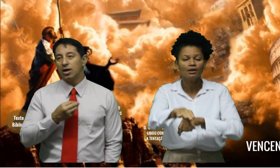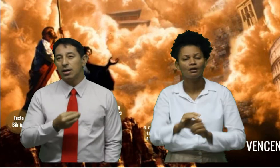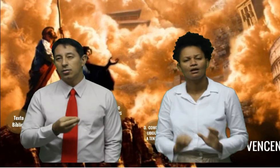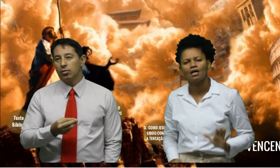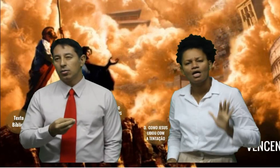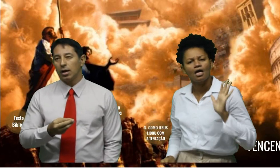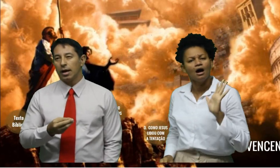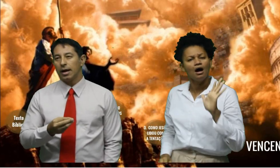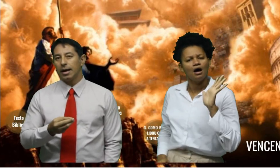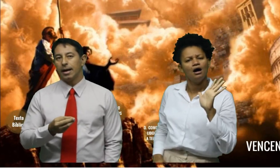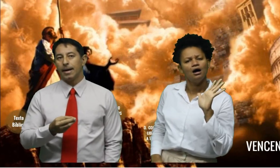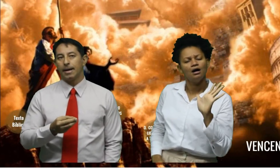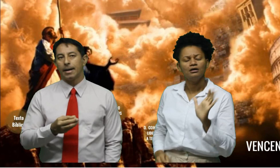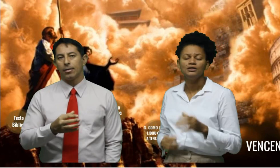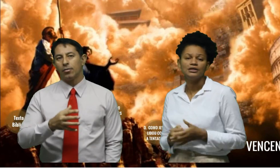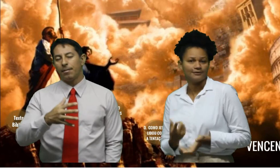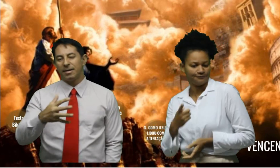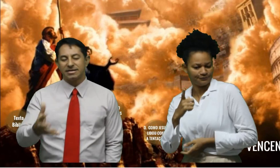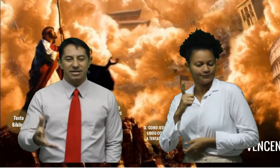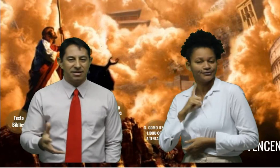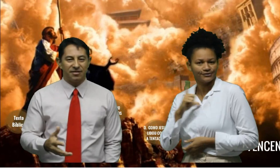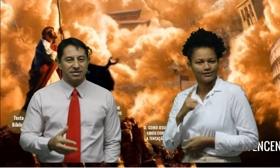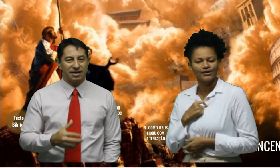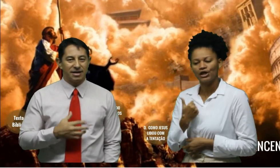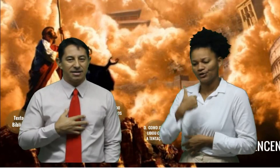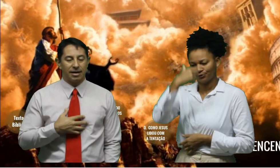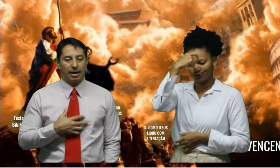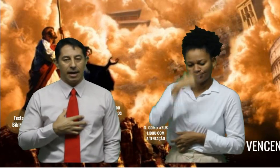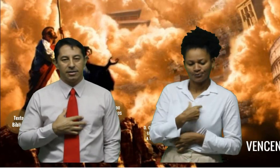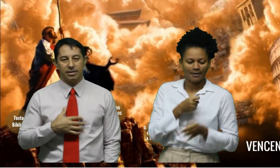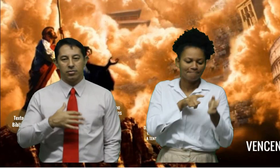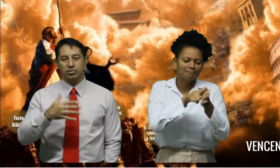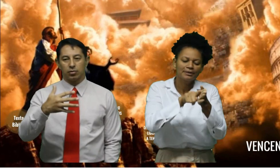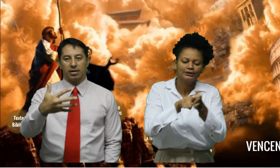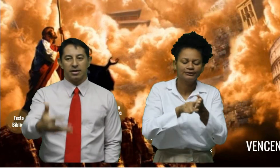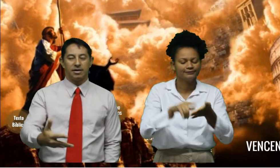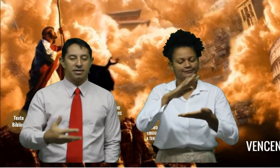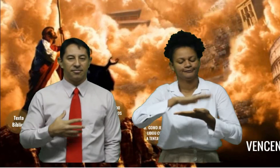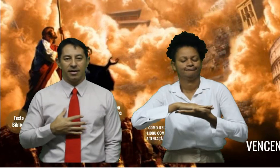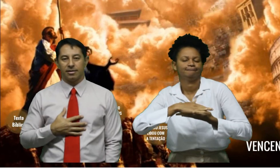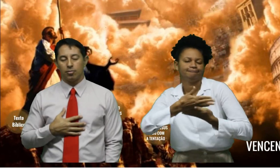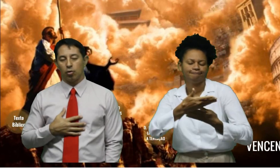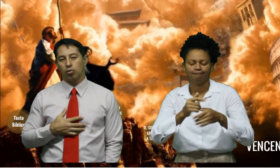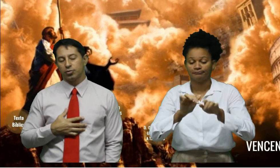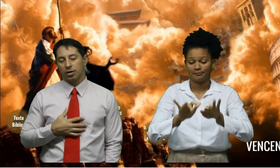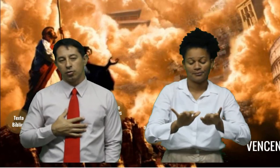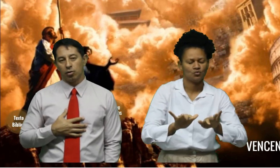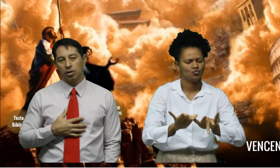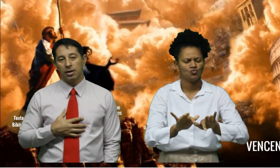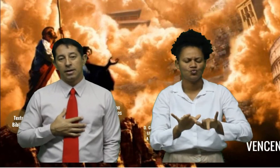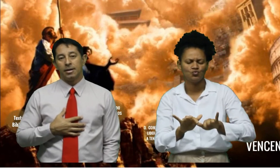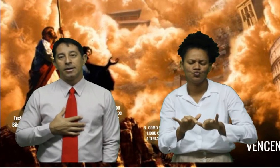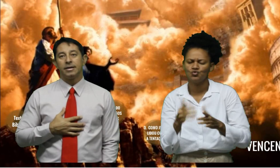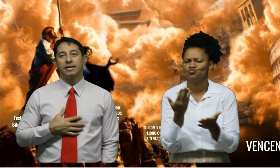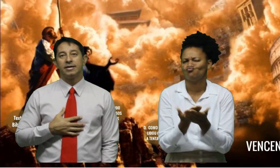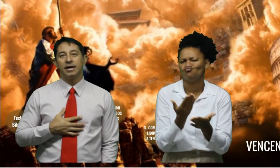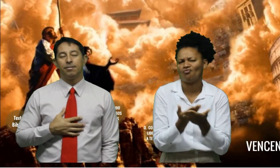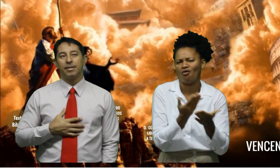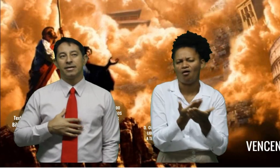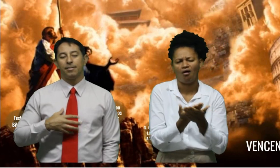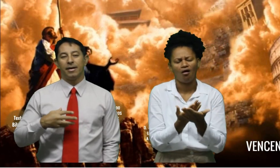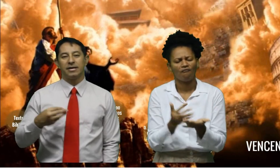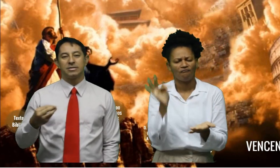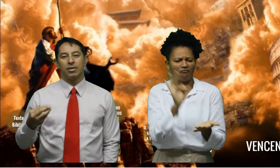Se eu tenho uma pesquisa a fazer na internet, eu estou ali de frente ao meu computador e